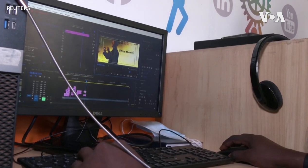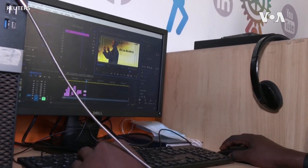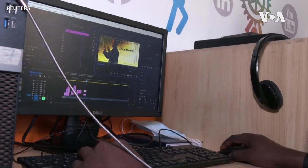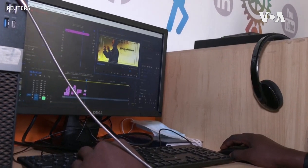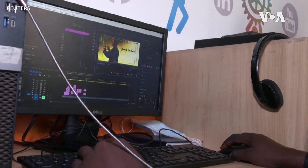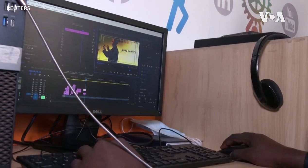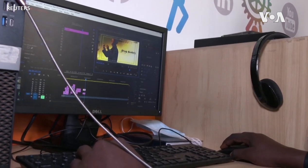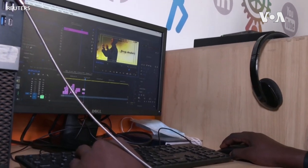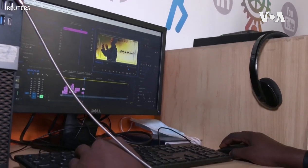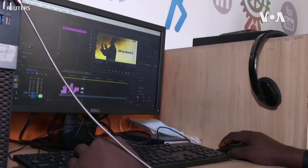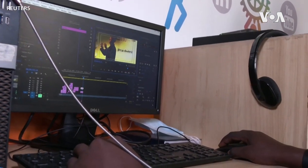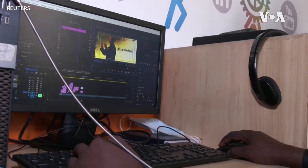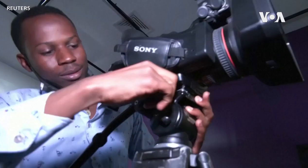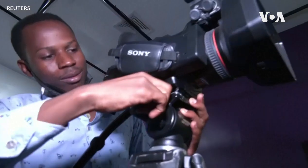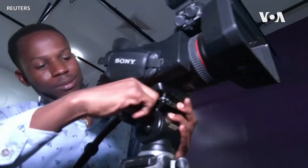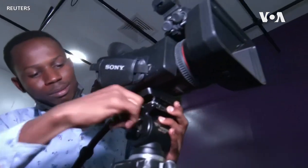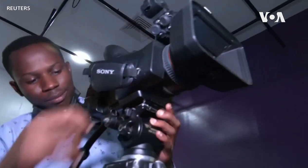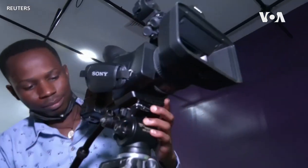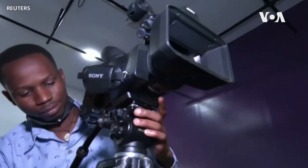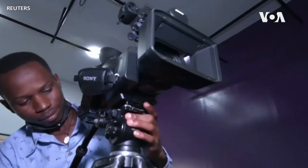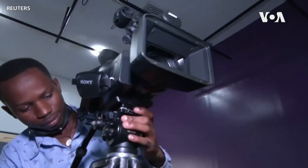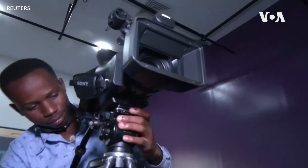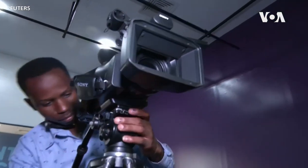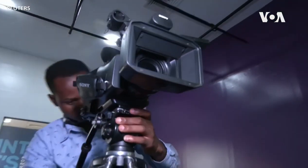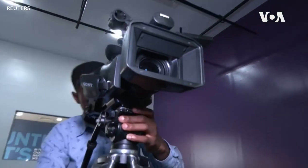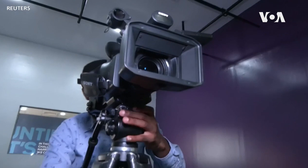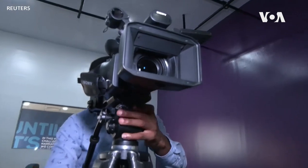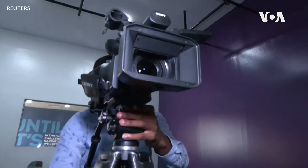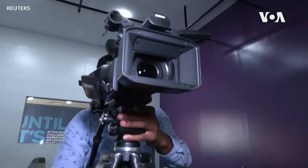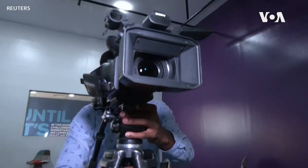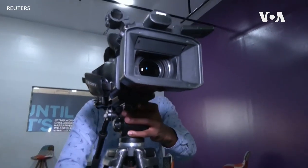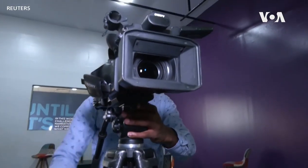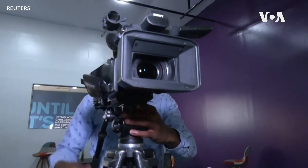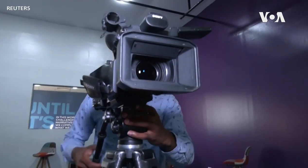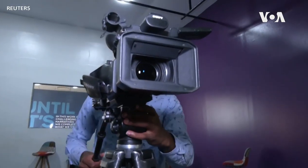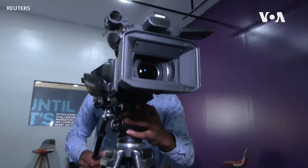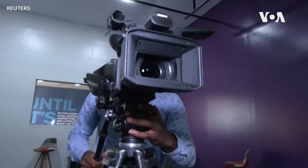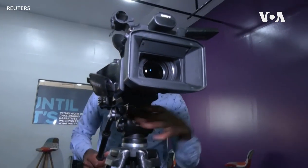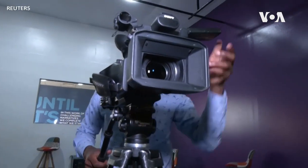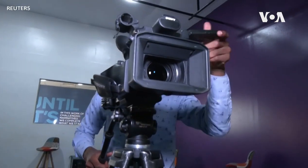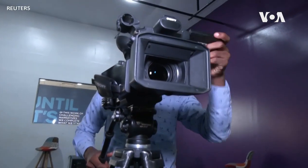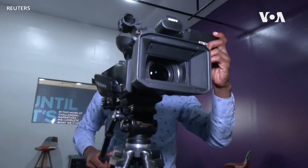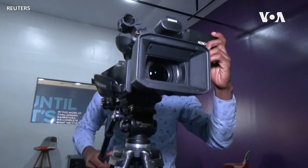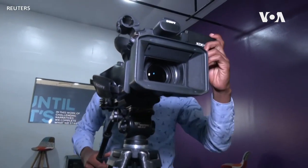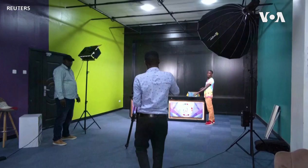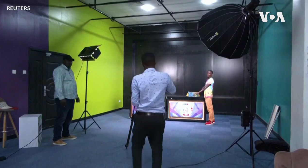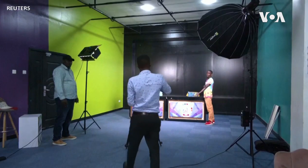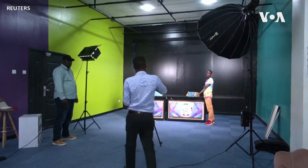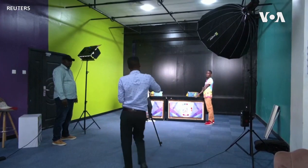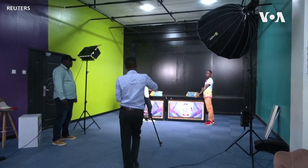balle tirée par un membre de l'unité de défense locale d'un village du nord de l'Ouganda en avril 2020. Sa jambe a dû